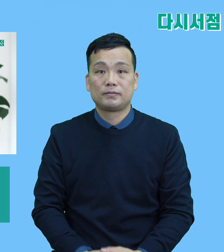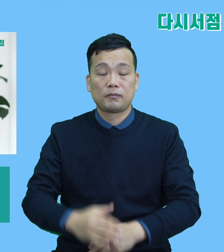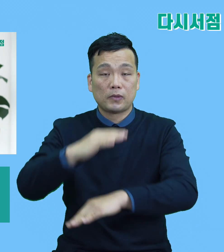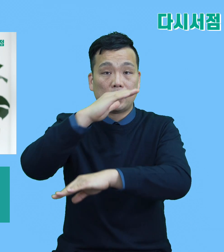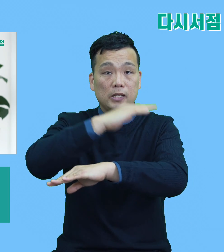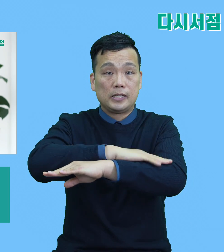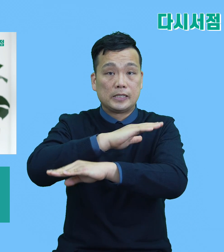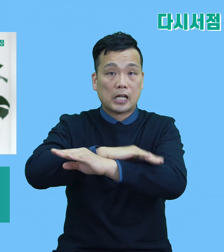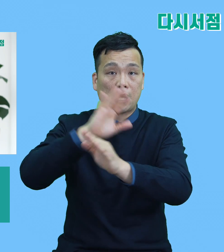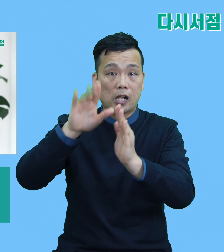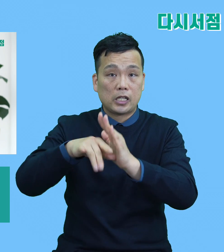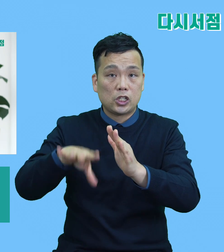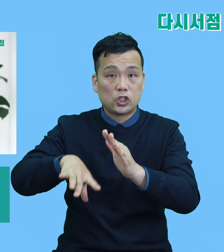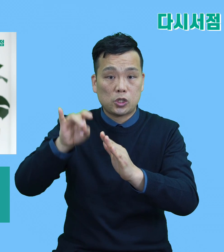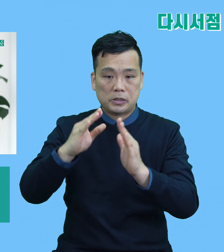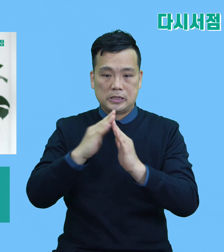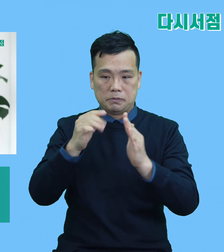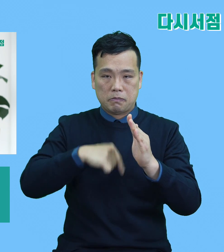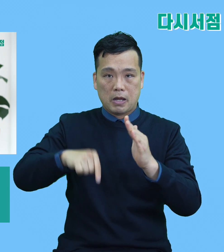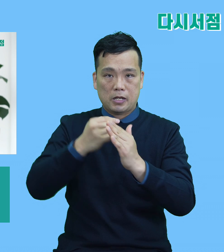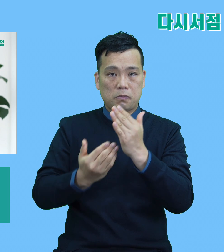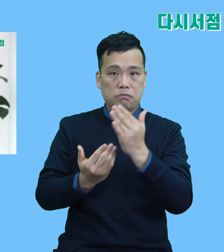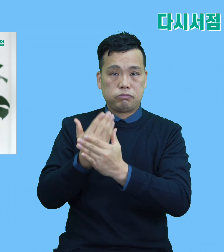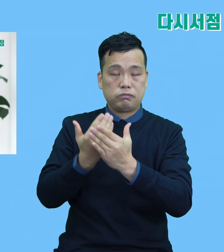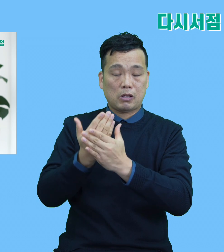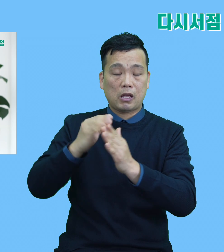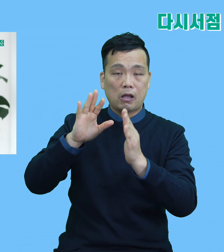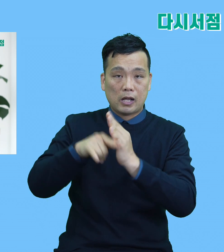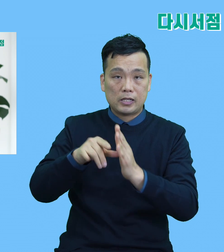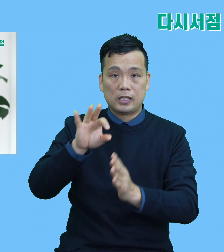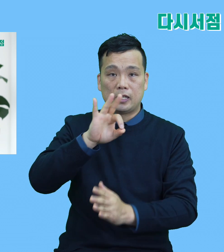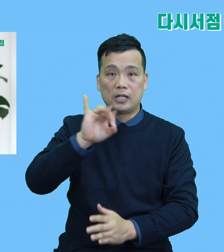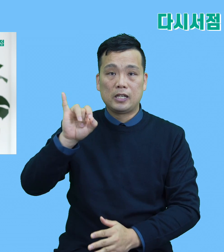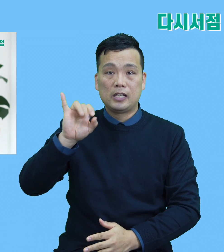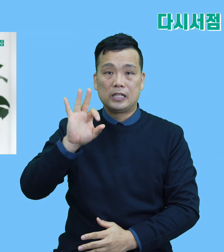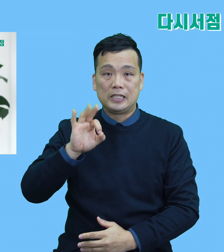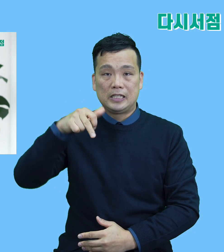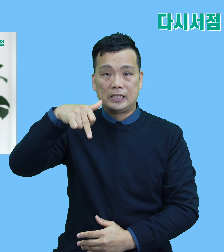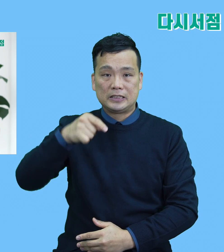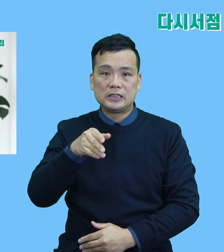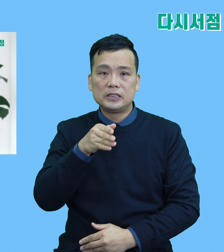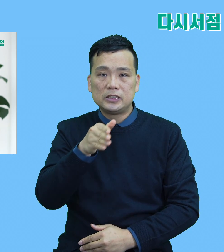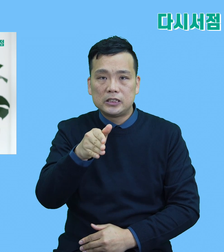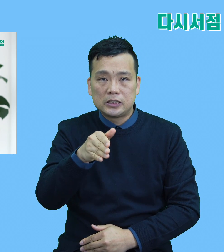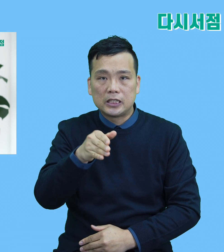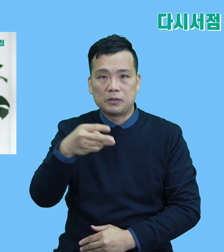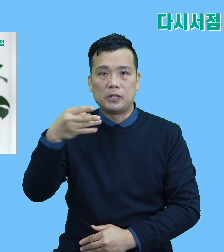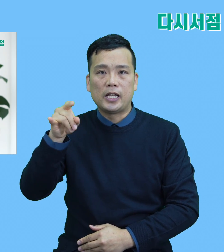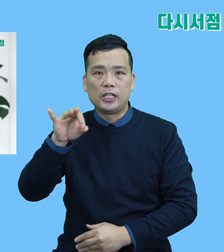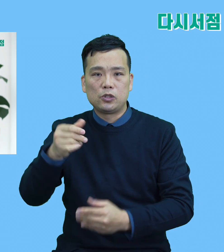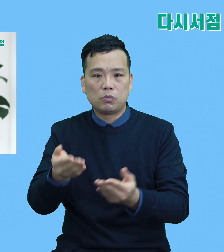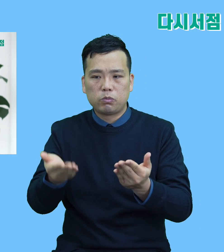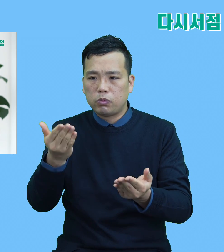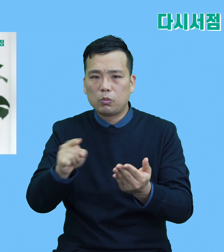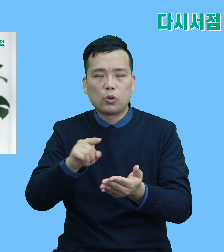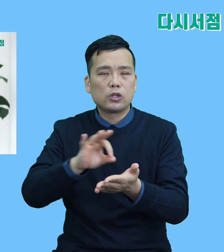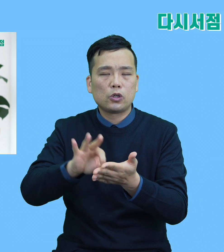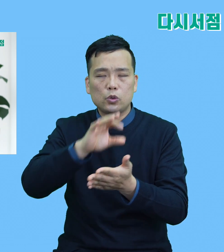인쇄할 때도 처음에 이제 집에서 할 때 잉크젯으로 할까 뭐 레이저로 볼까 뭐 그런 것부터